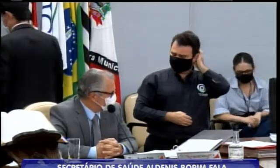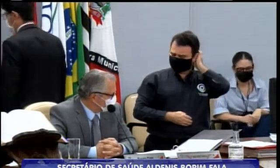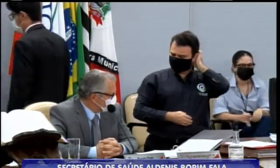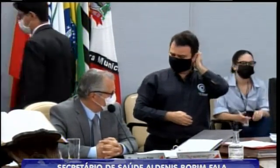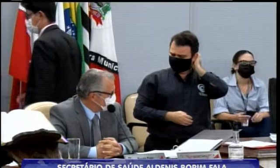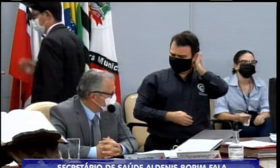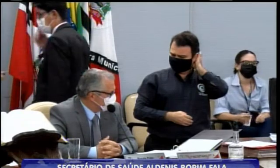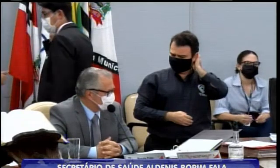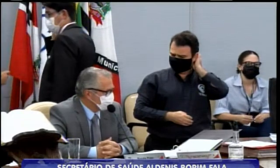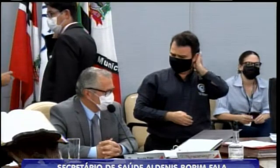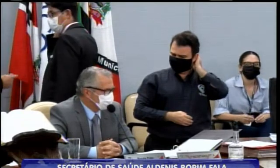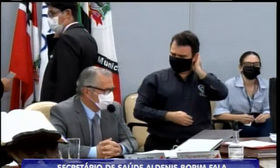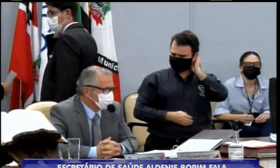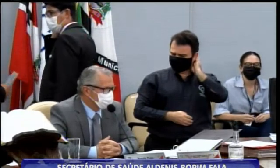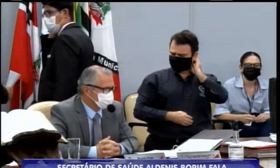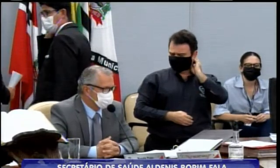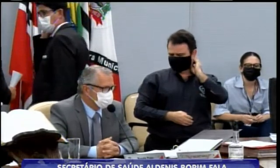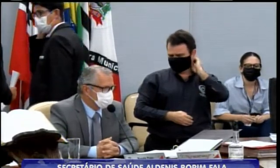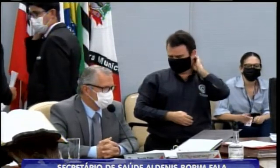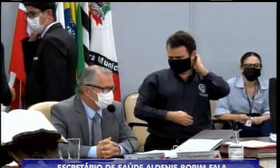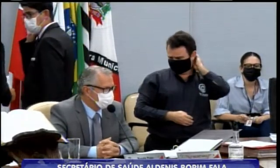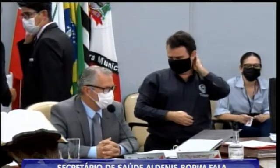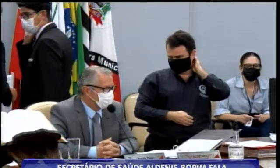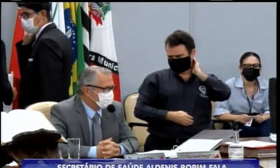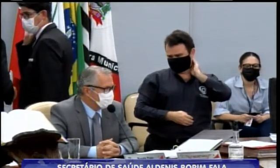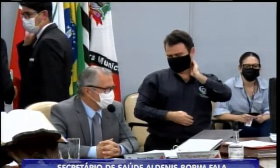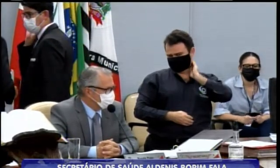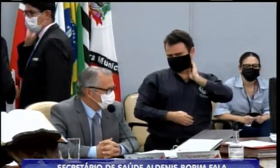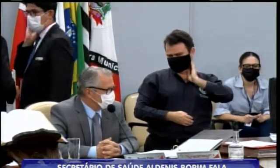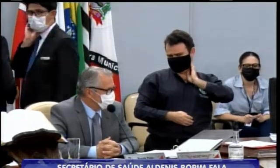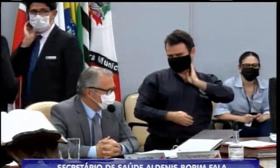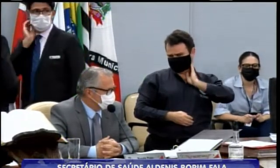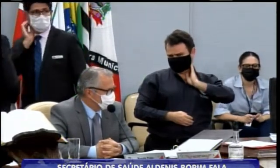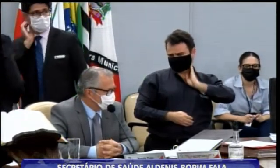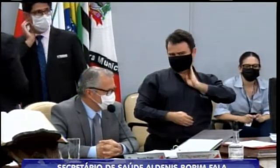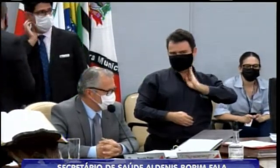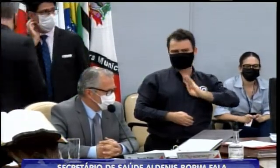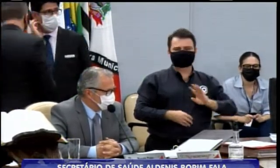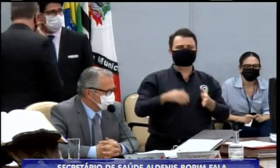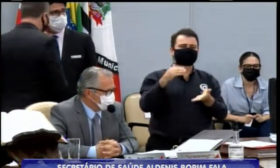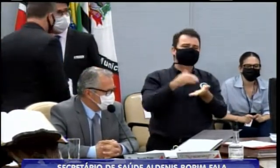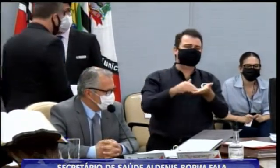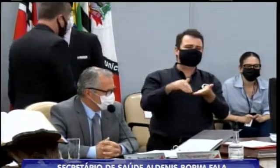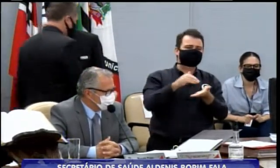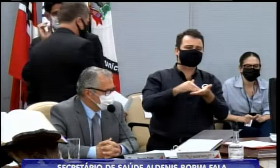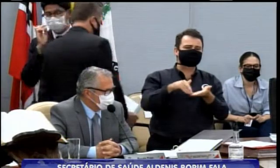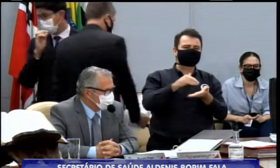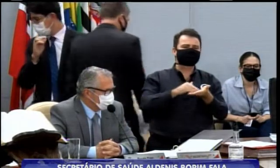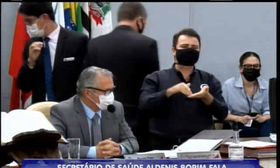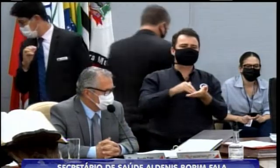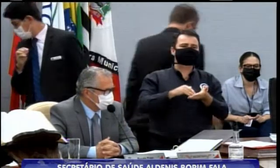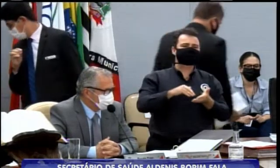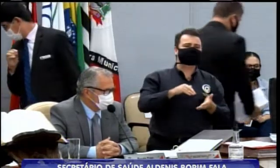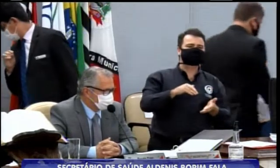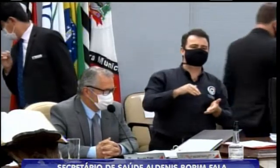trabalhou com muita isenção, é um técnico, é um profissional, ele, doutor Pesarini no SAMU, então eu queria